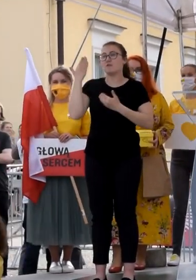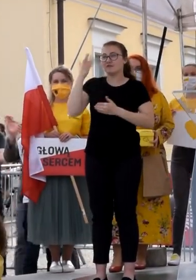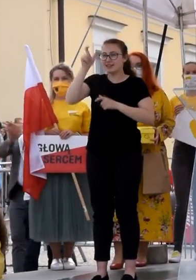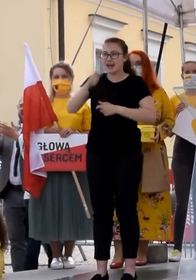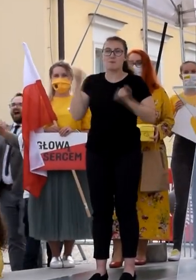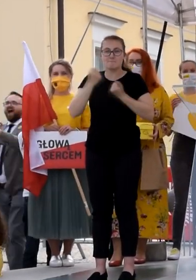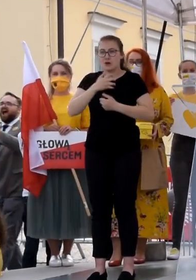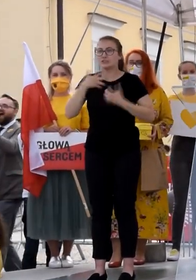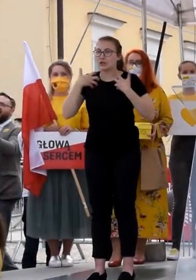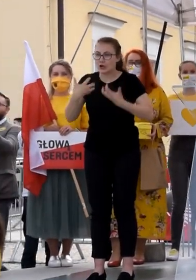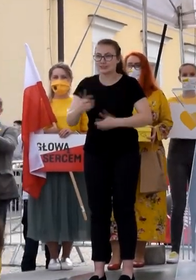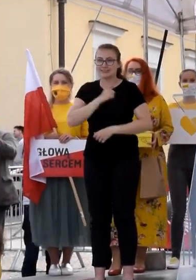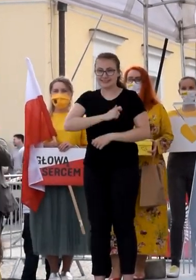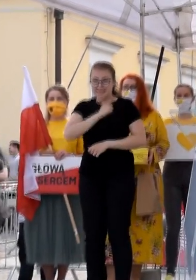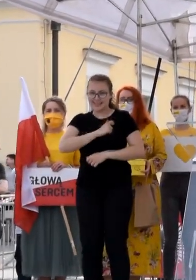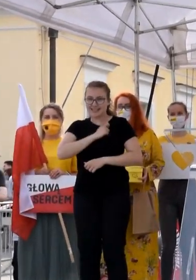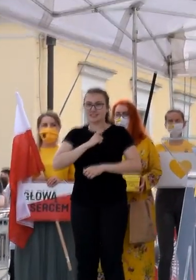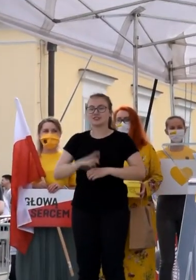gościnnie.